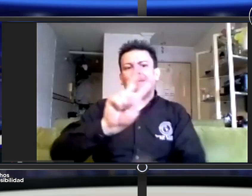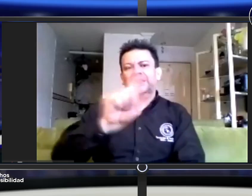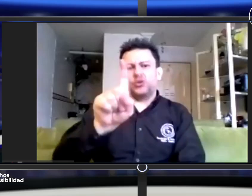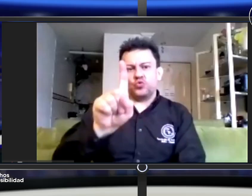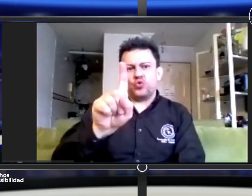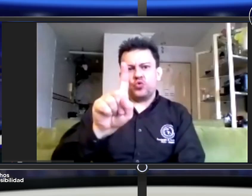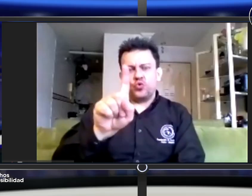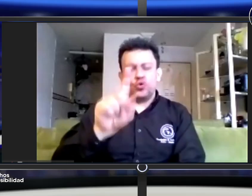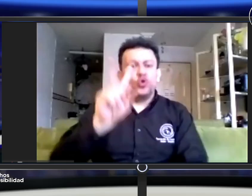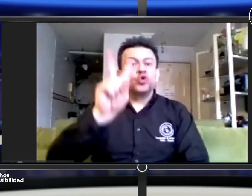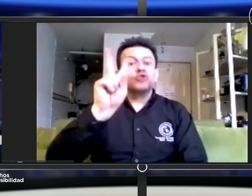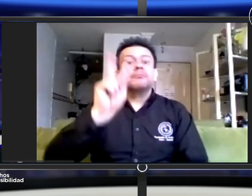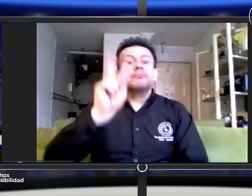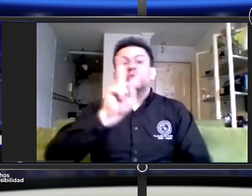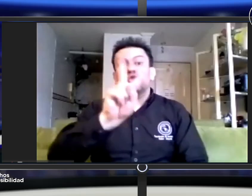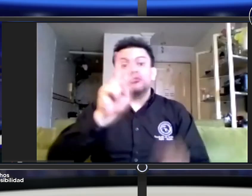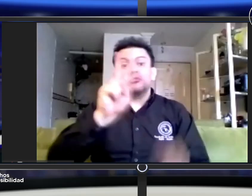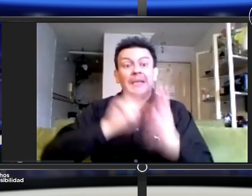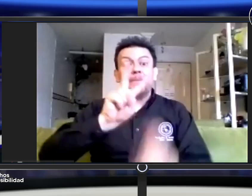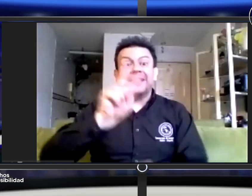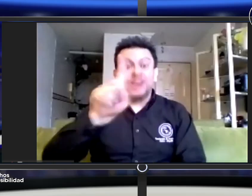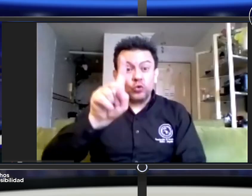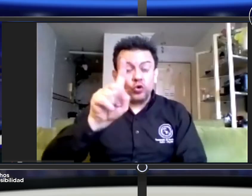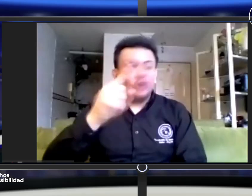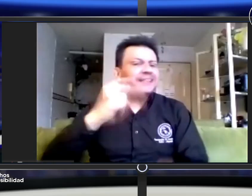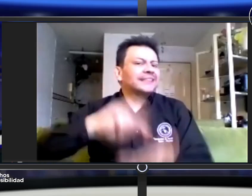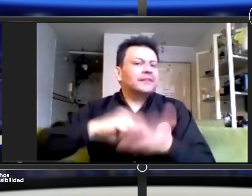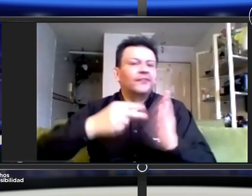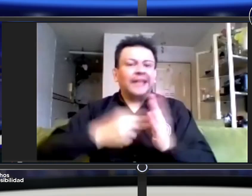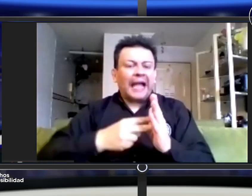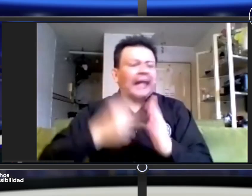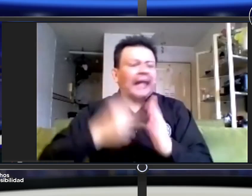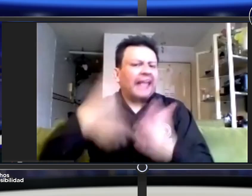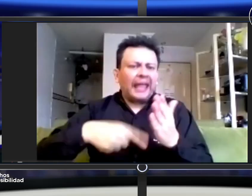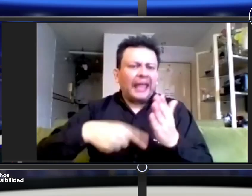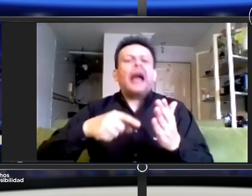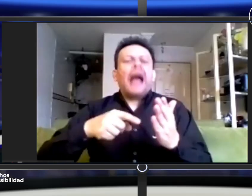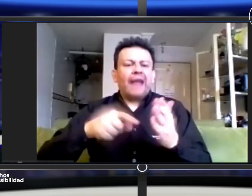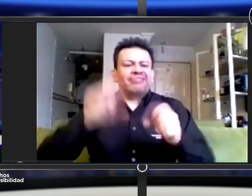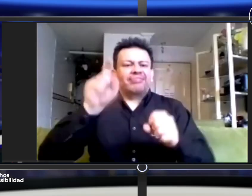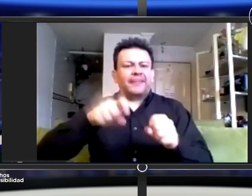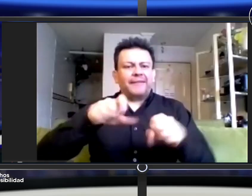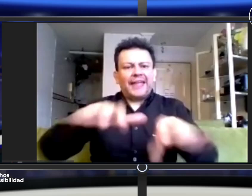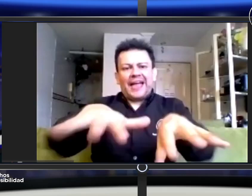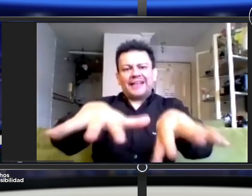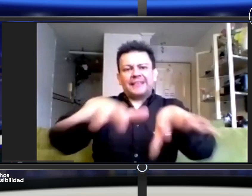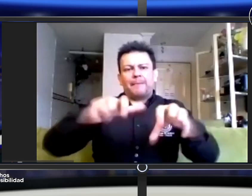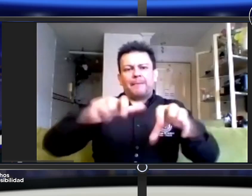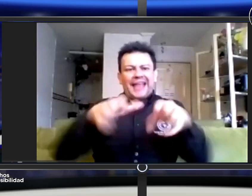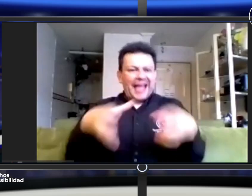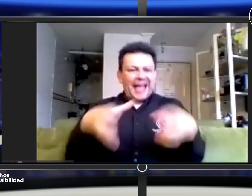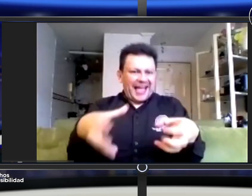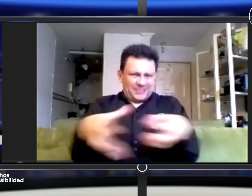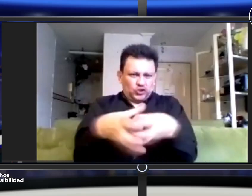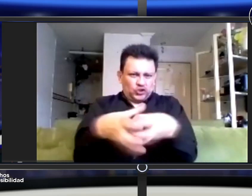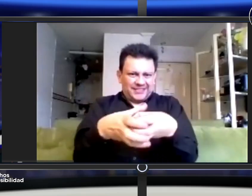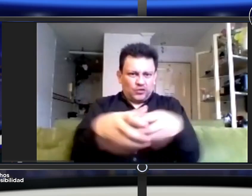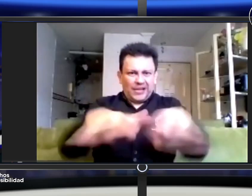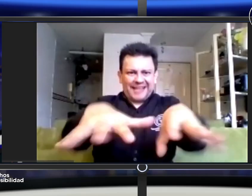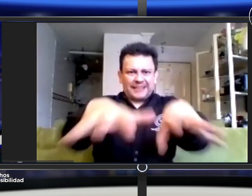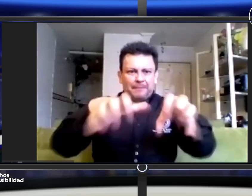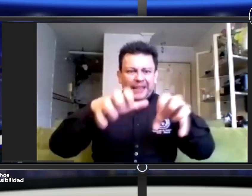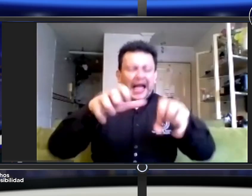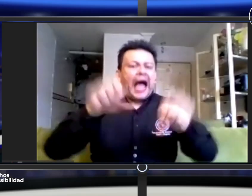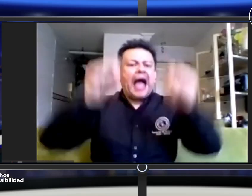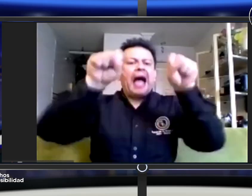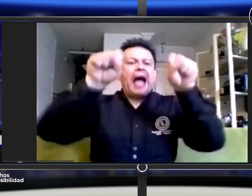con la asociación el 2021. En el 2021 significa que en la asamblea